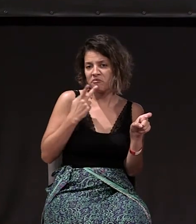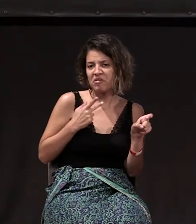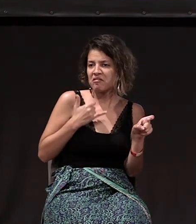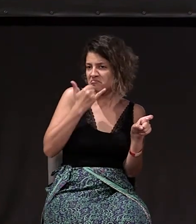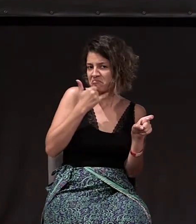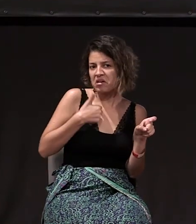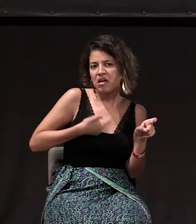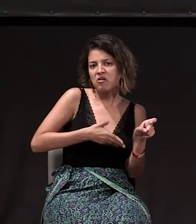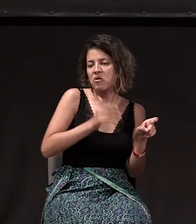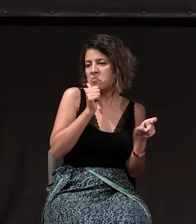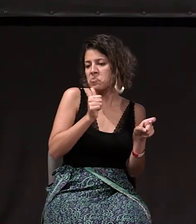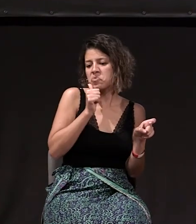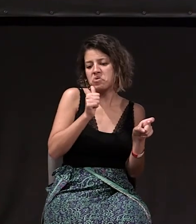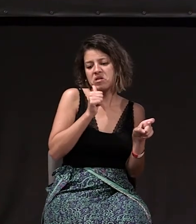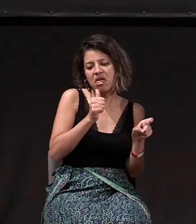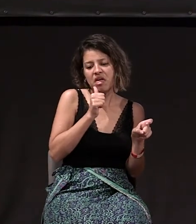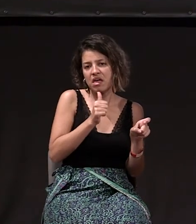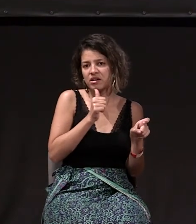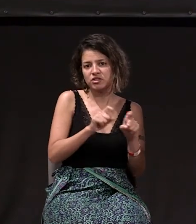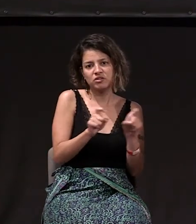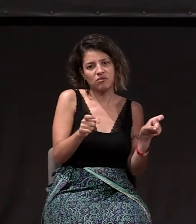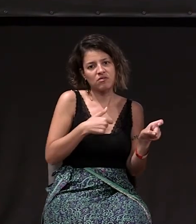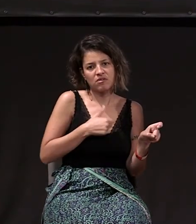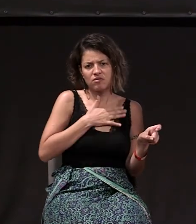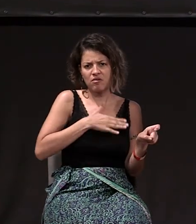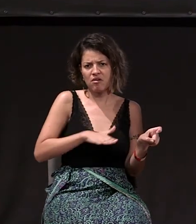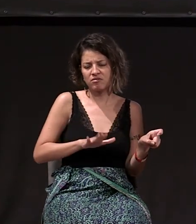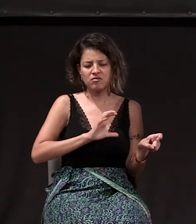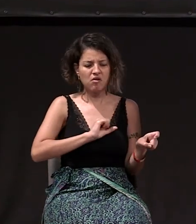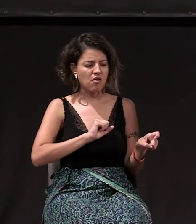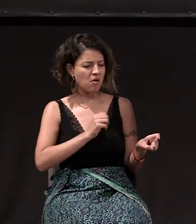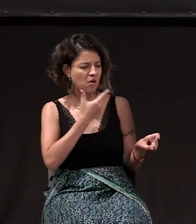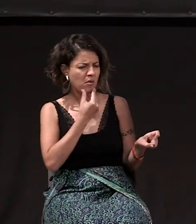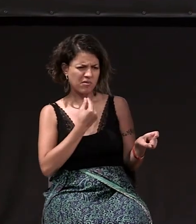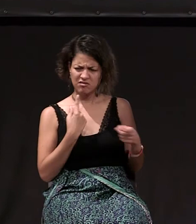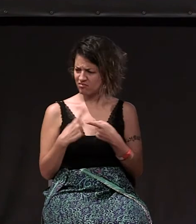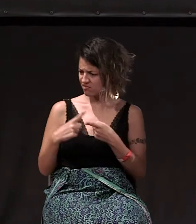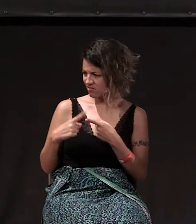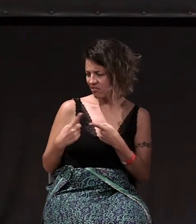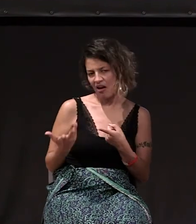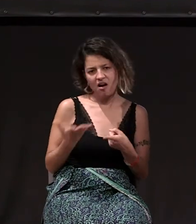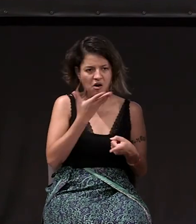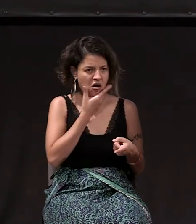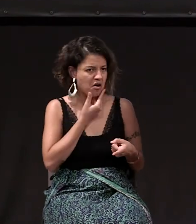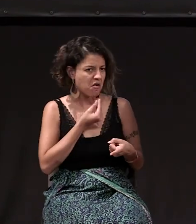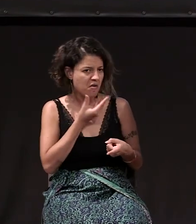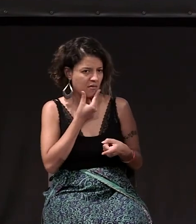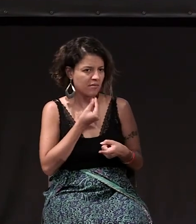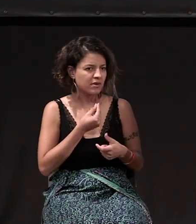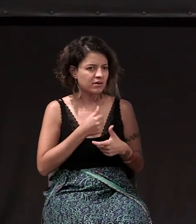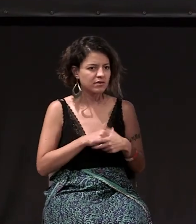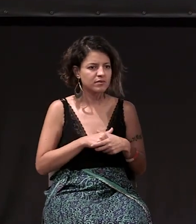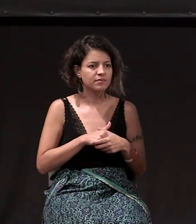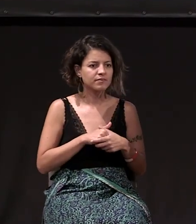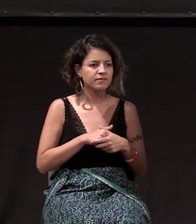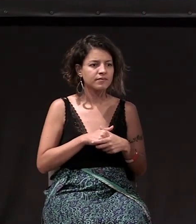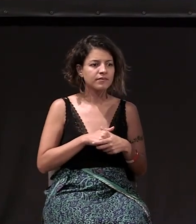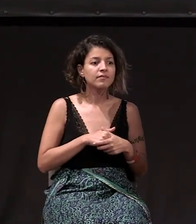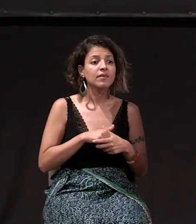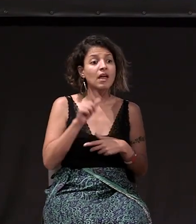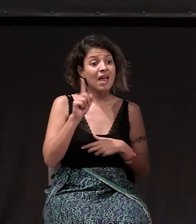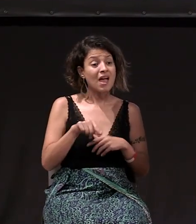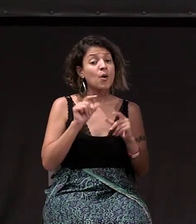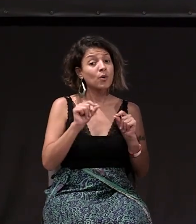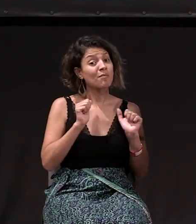não passo em ginecologista mulher, passo em homem. Mas por quê? Porque é homem. Então, assim, isso é mais uma questão de